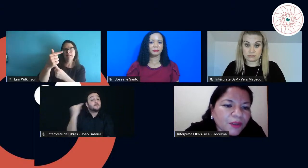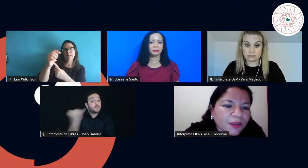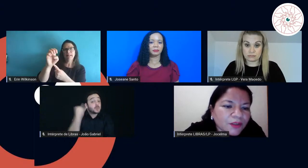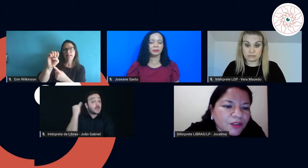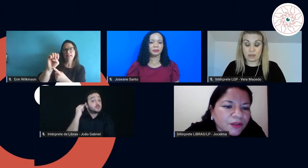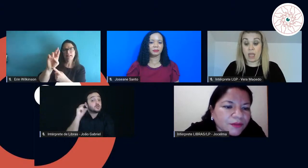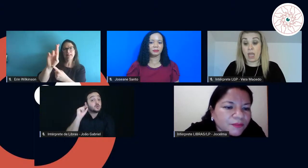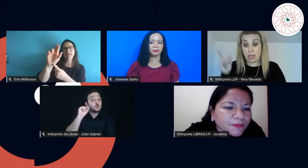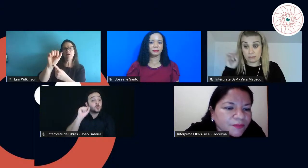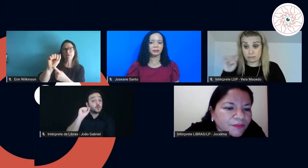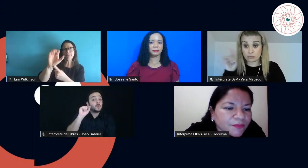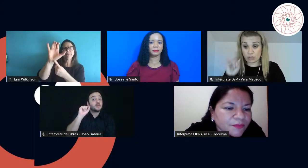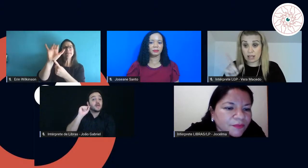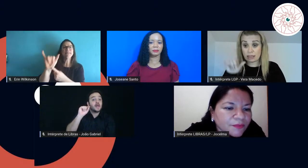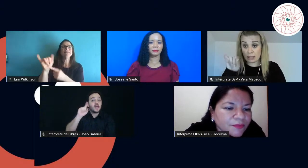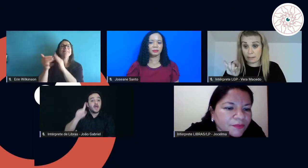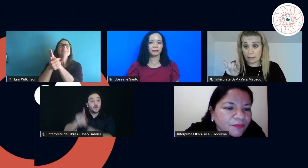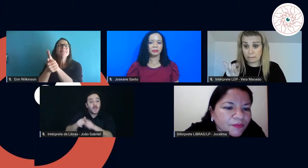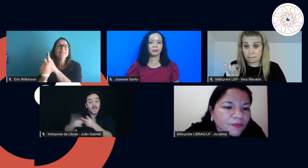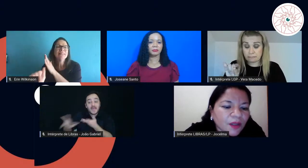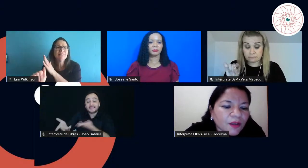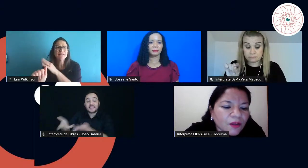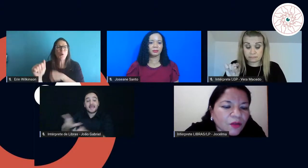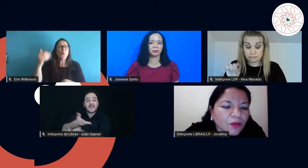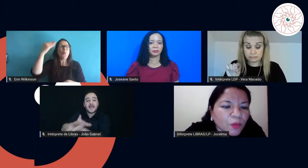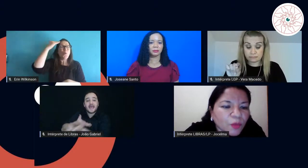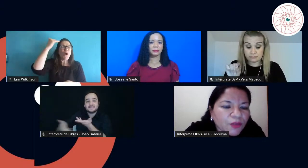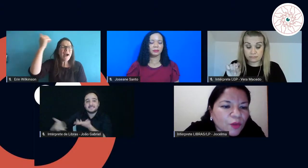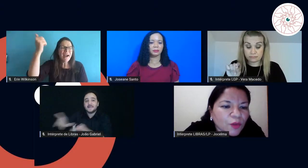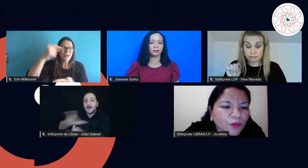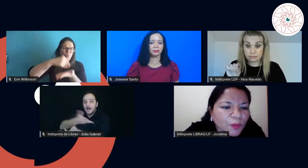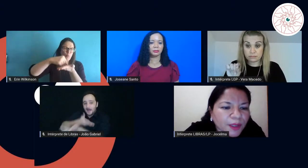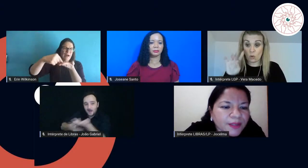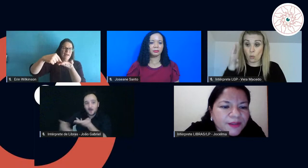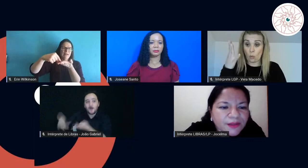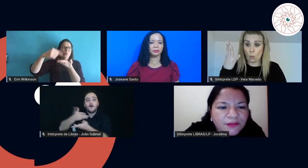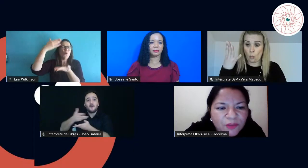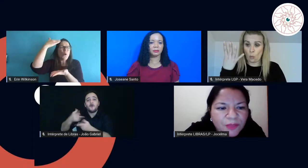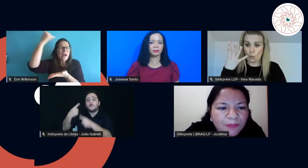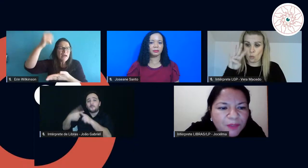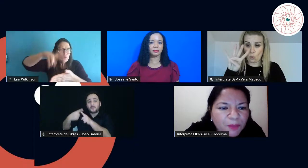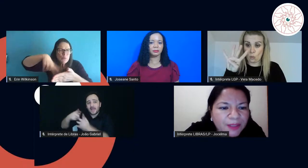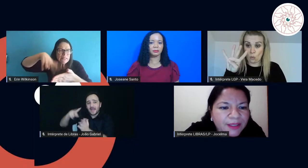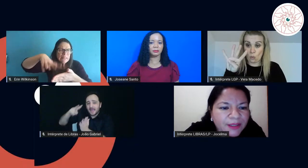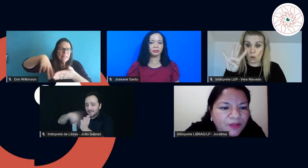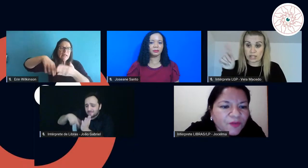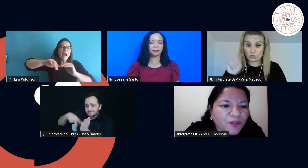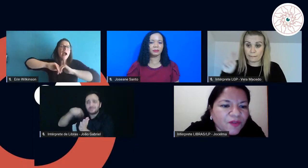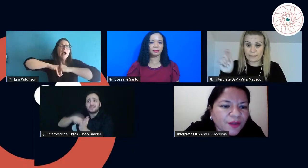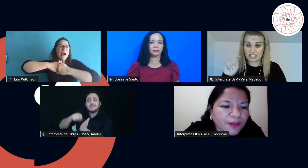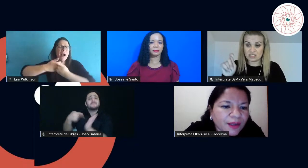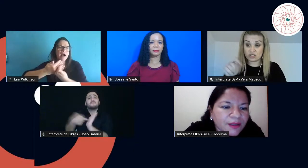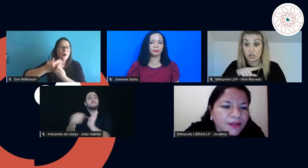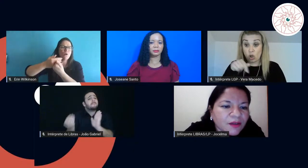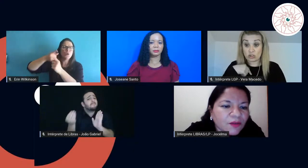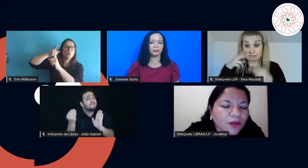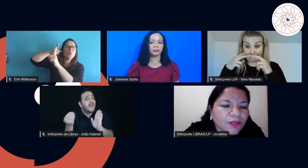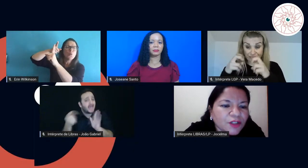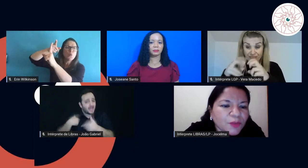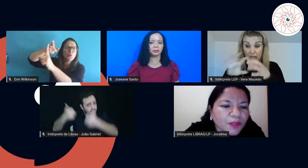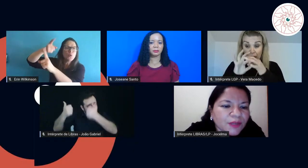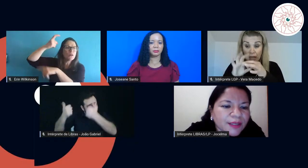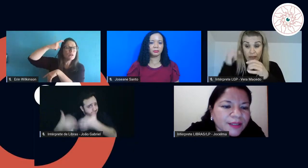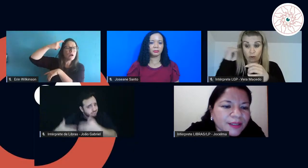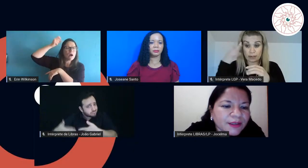E é importante no período de 4 meses de de pesquisa que foi feita em relação ao